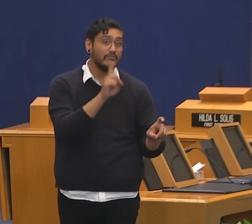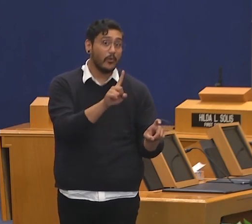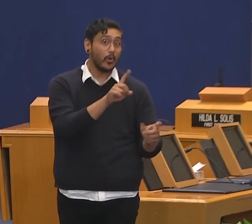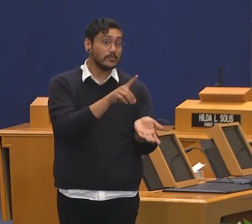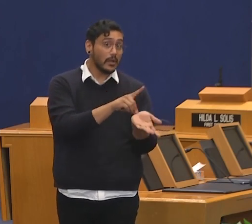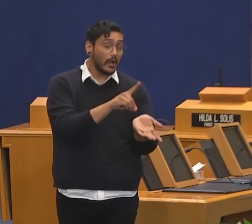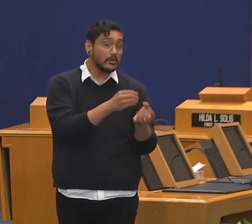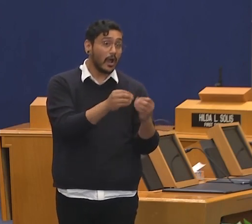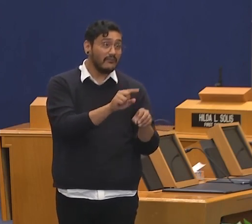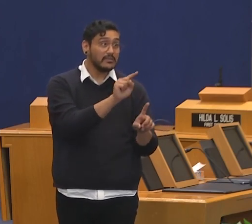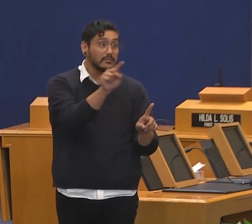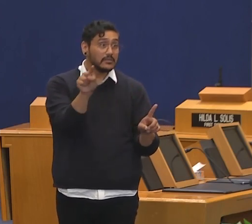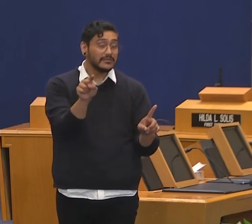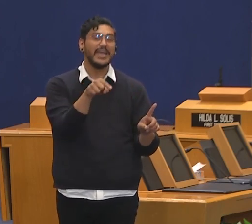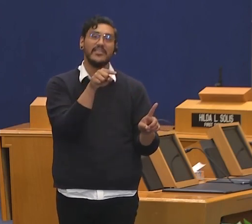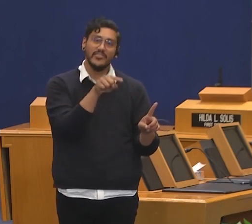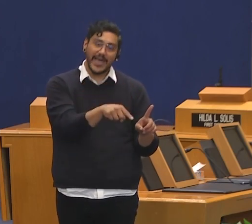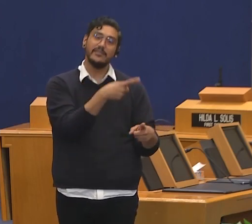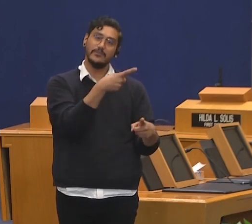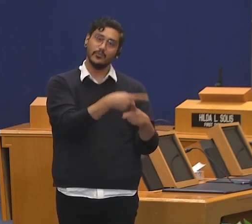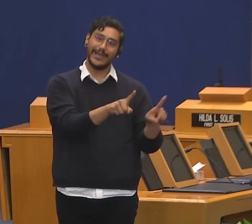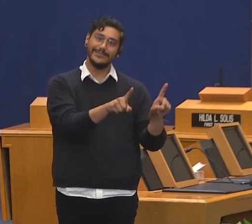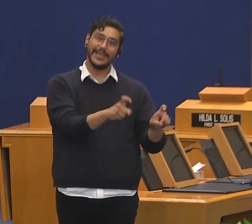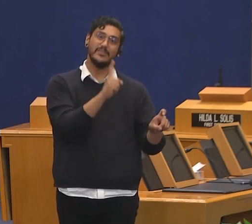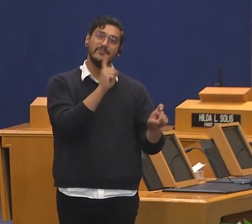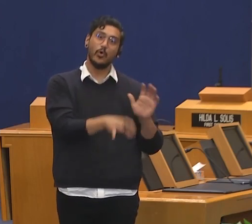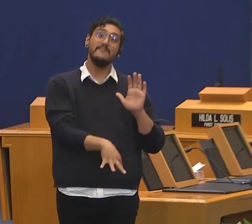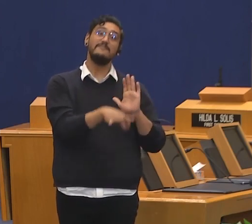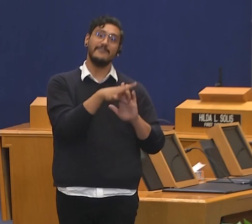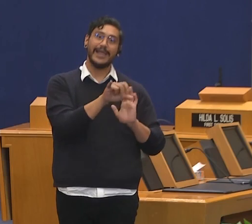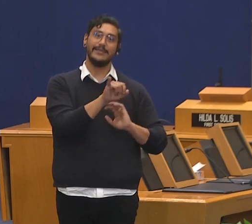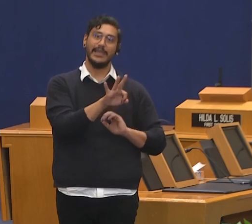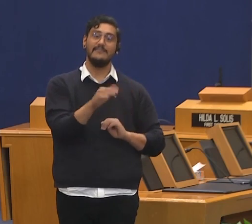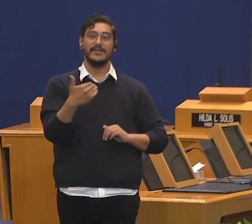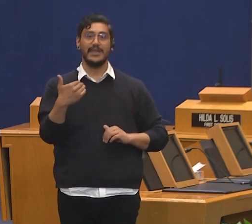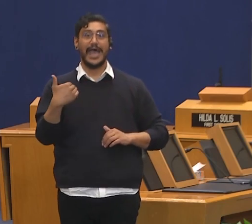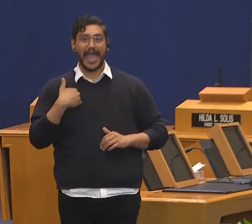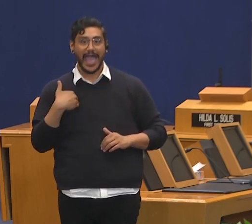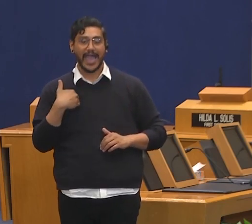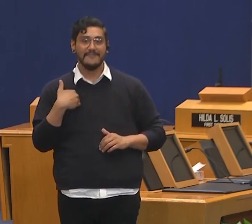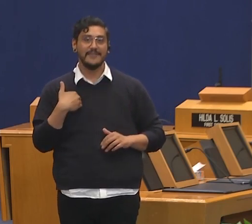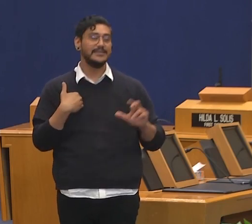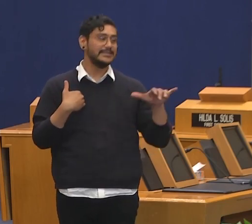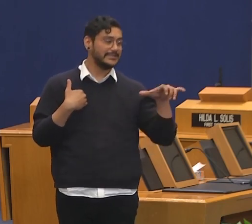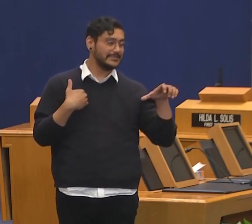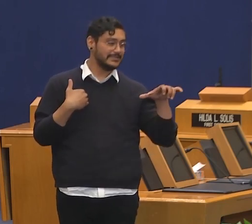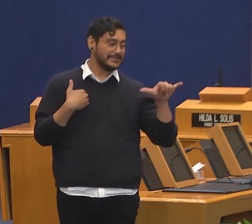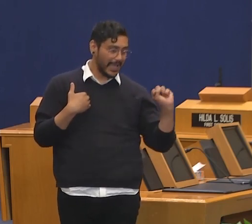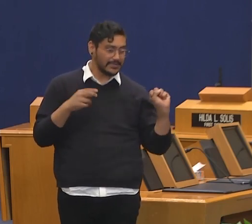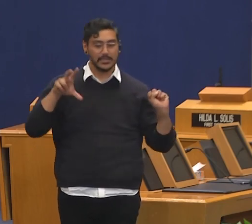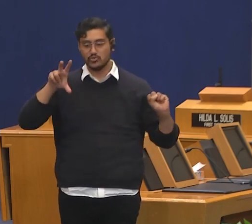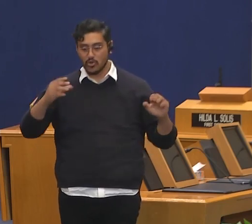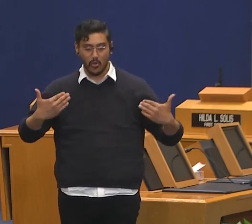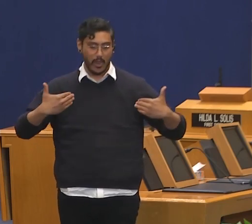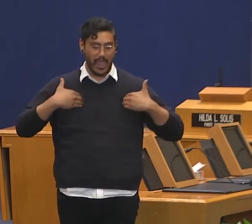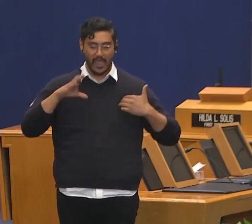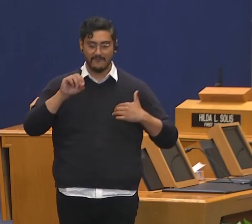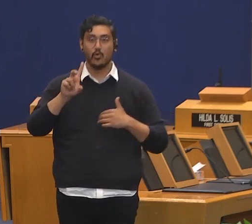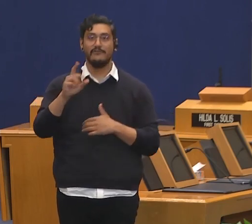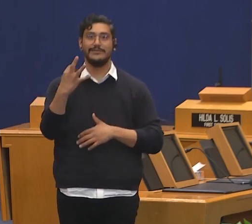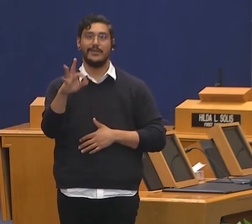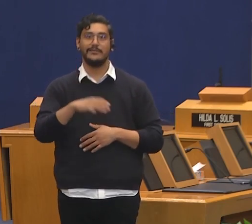prueba son la prueba correcta para diagnosticar a una persona con COVID-19. Quiero agradecer